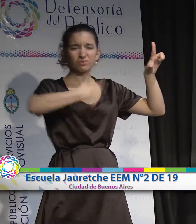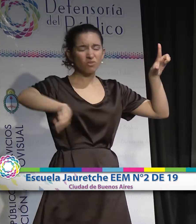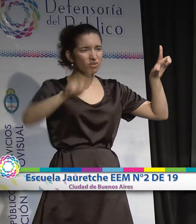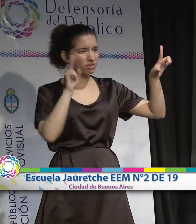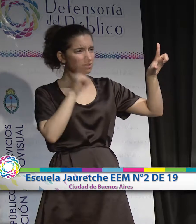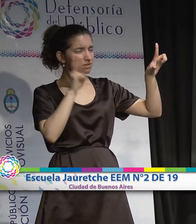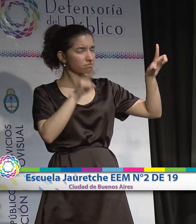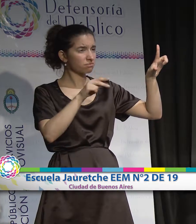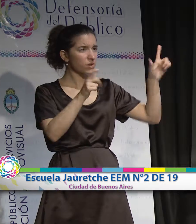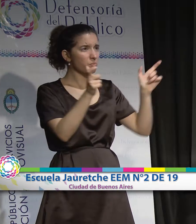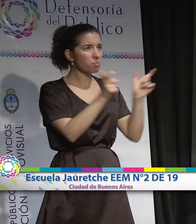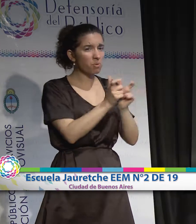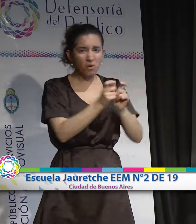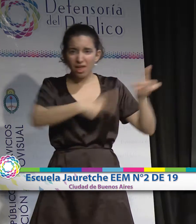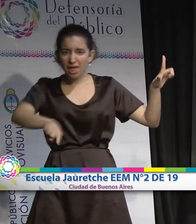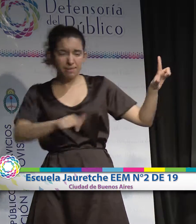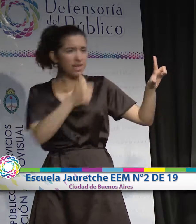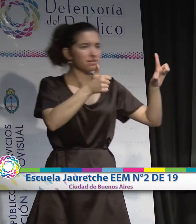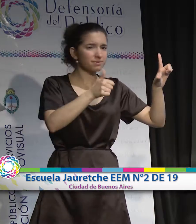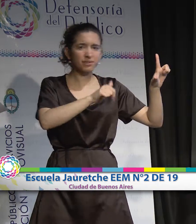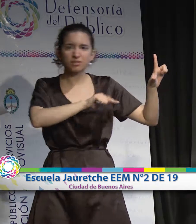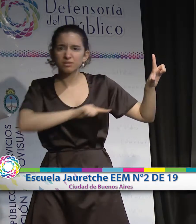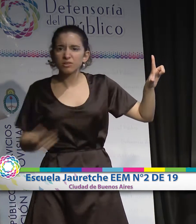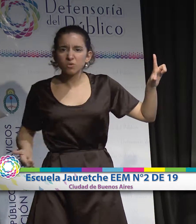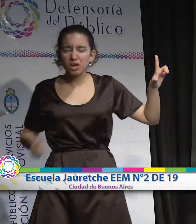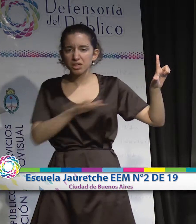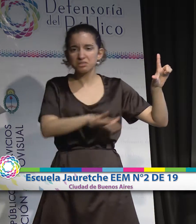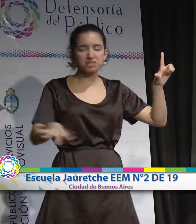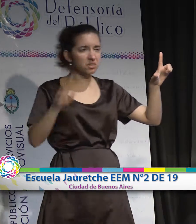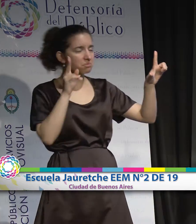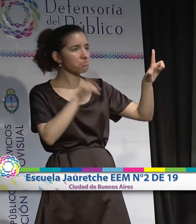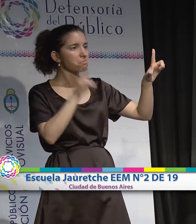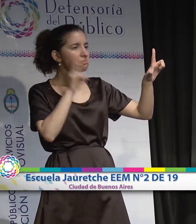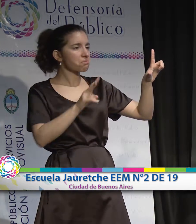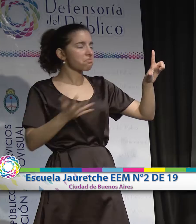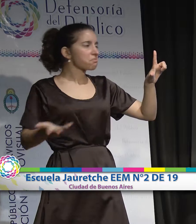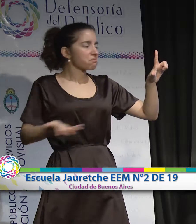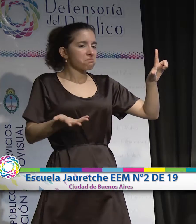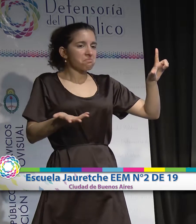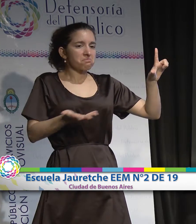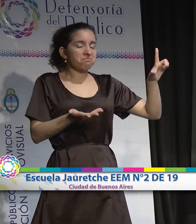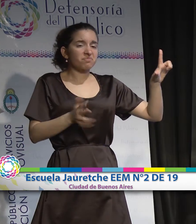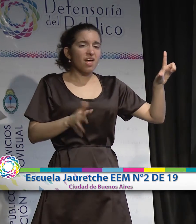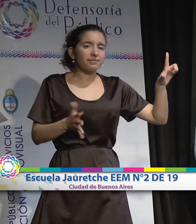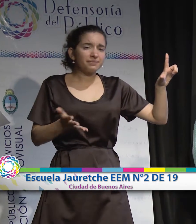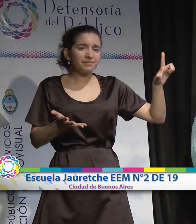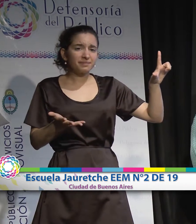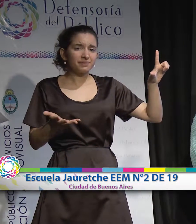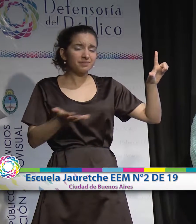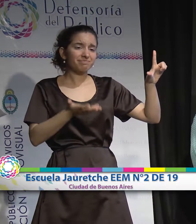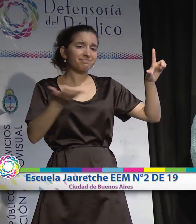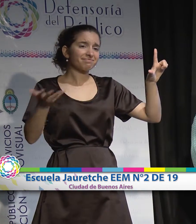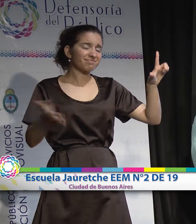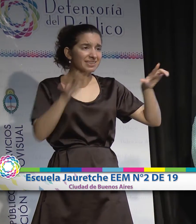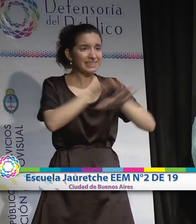hay más esos programas donde los niños puedan ir y puedan mirar, ¿no?, la televisión, y en muchos casos hay